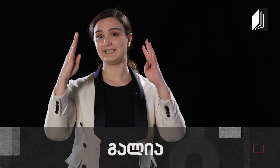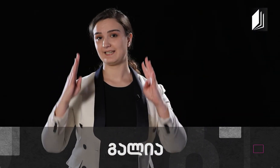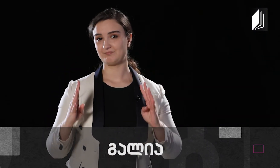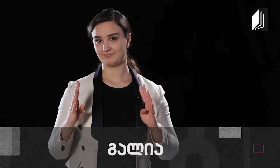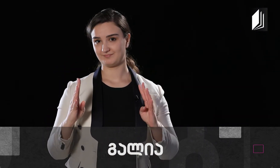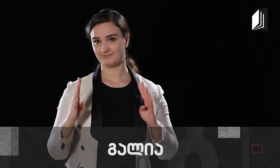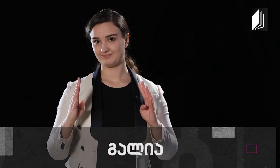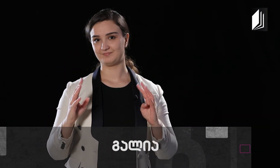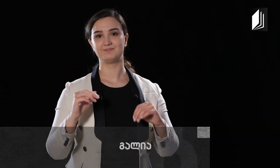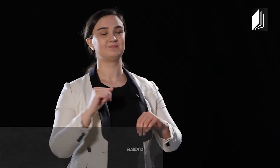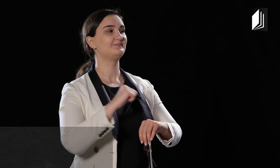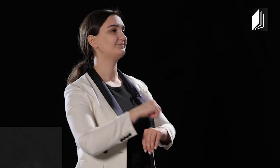კალია.